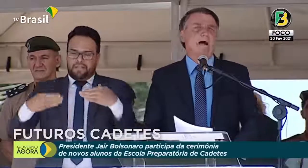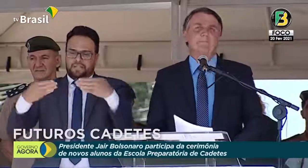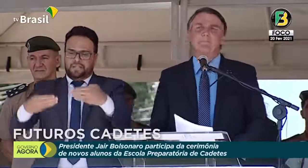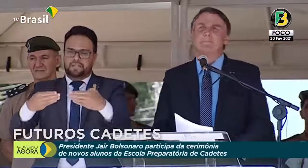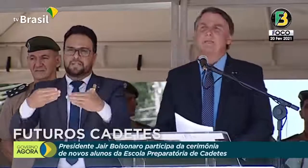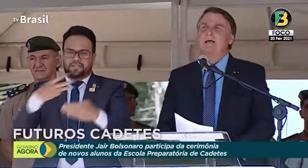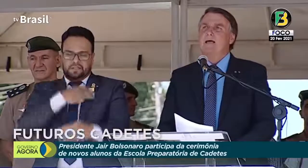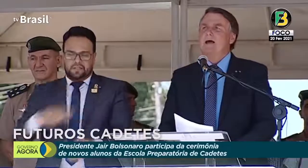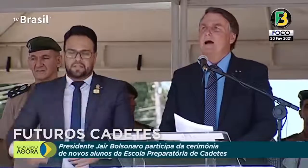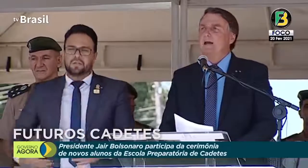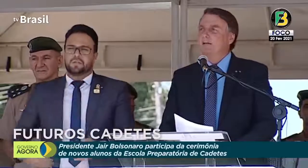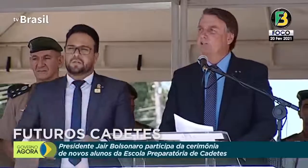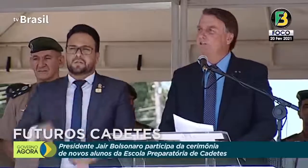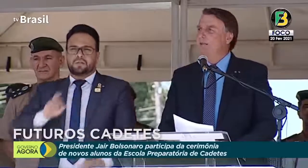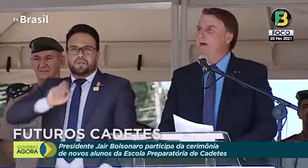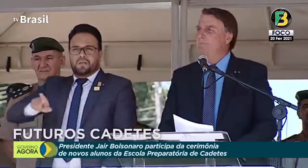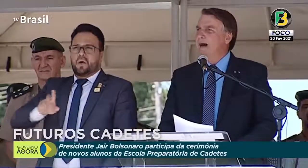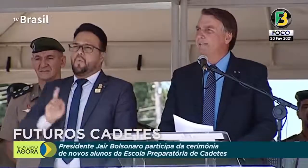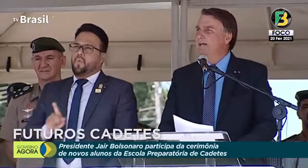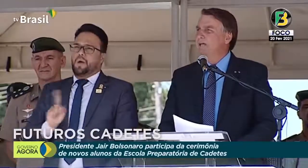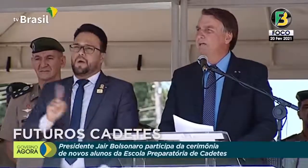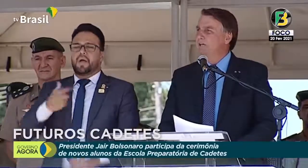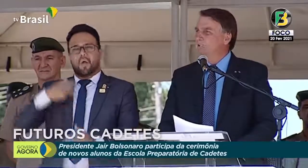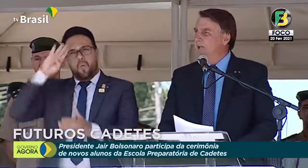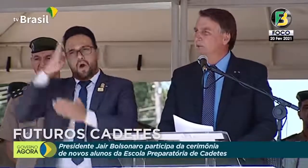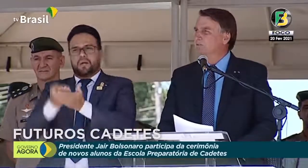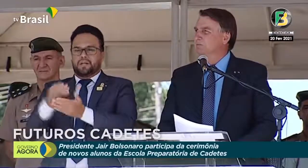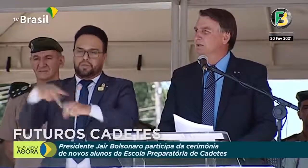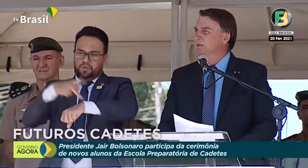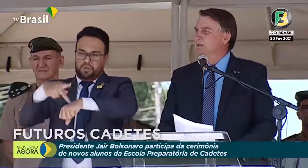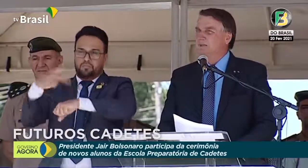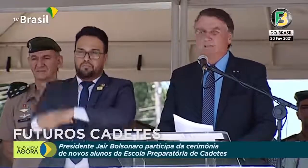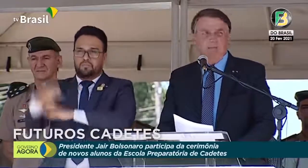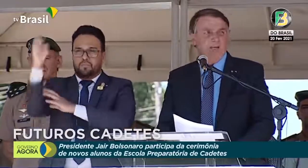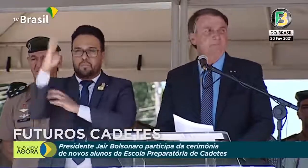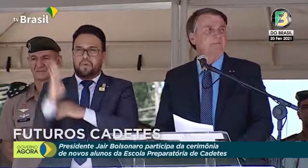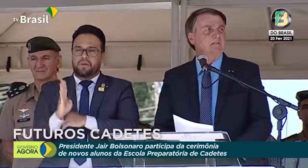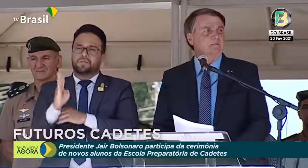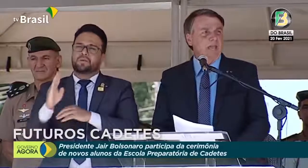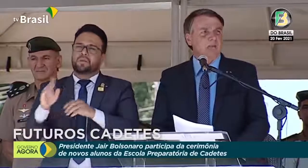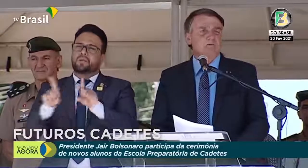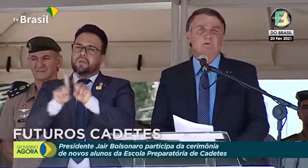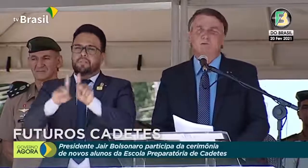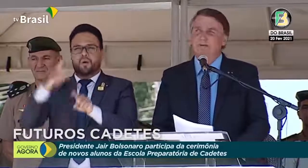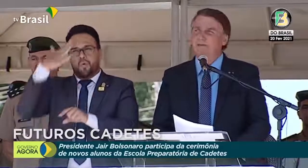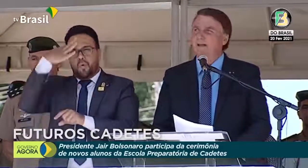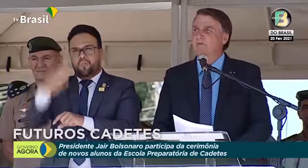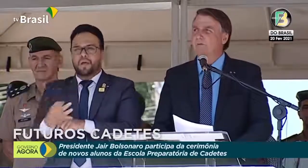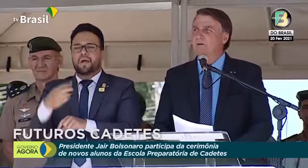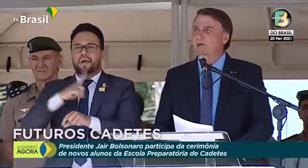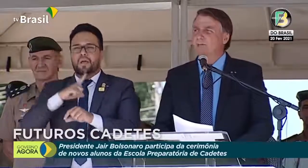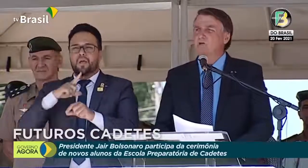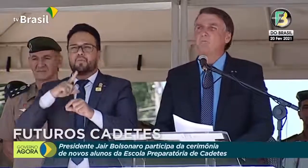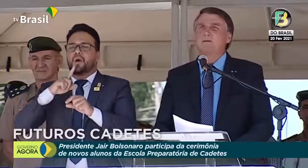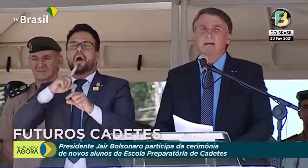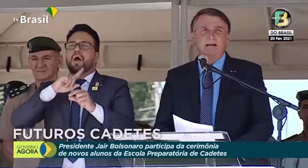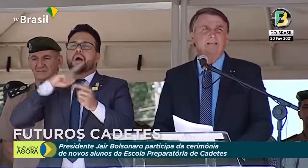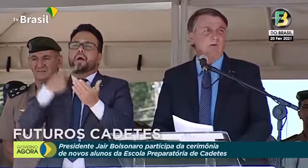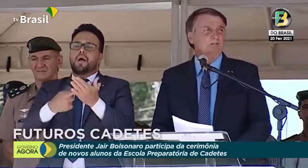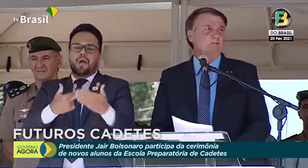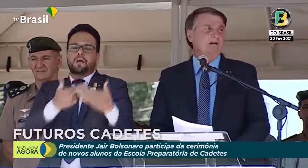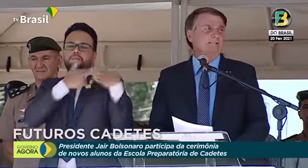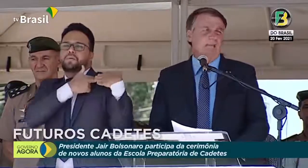não ocorrerá. Acredito na minha pátria e entendo que tenho um dever a cumprir aqui,